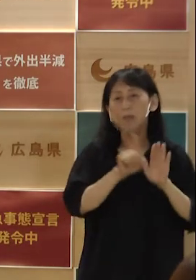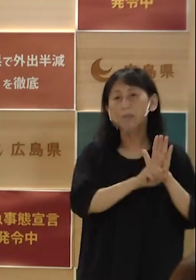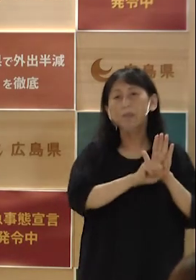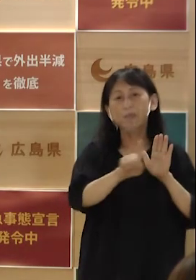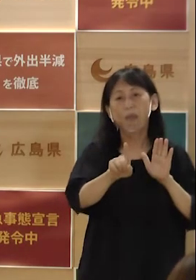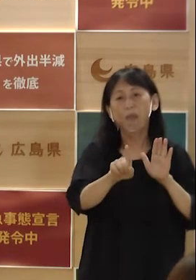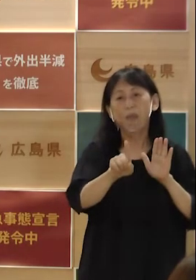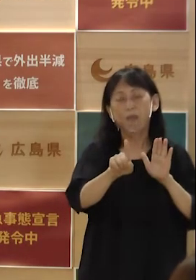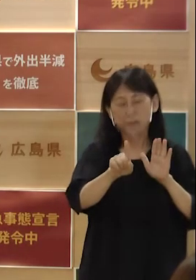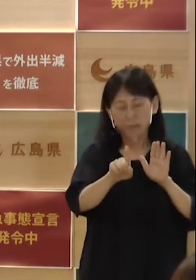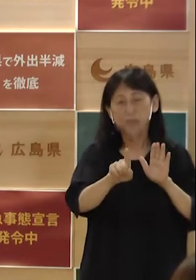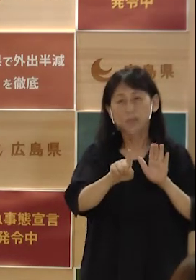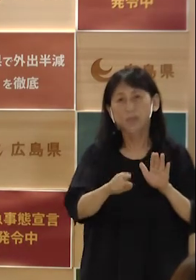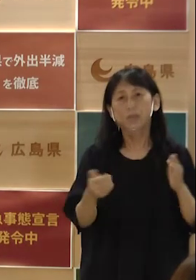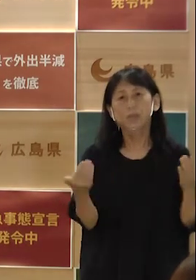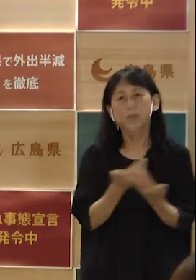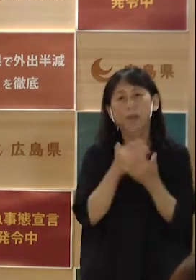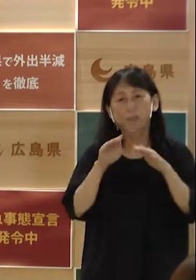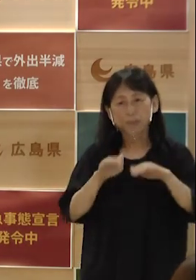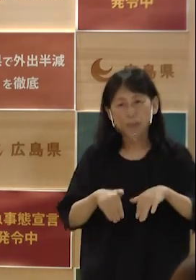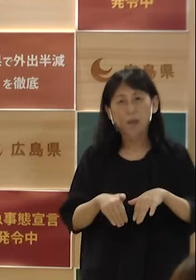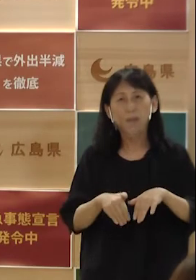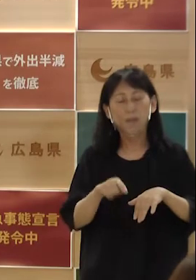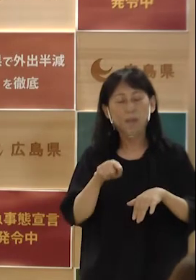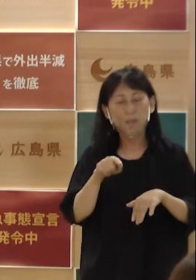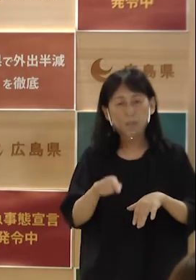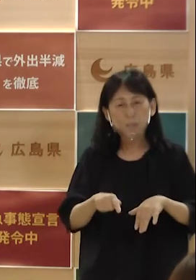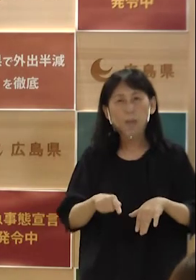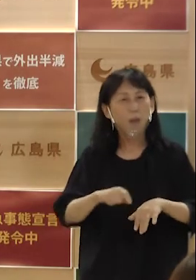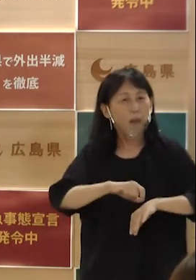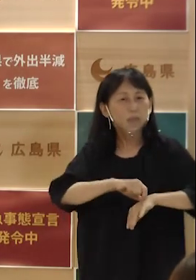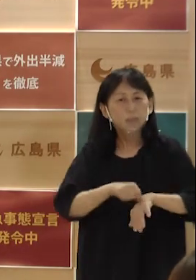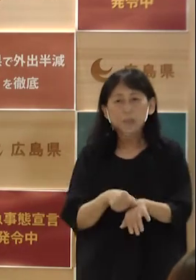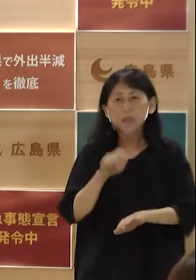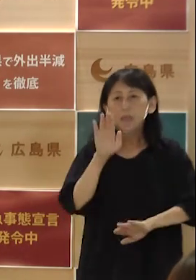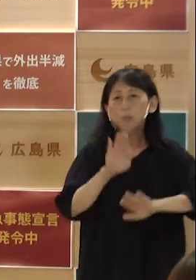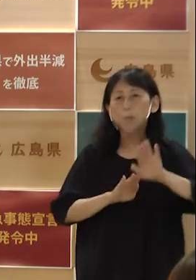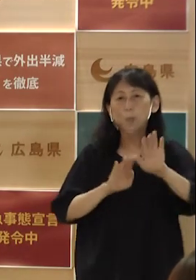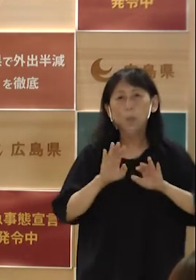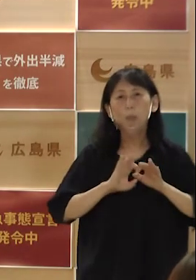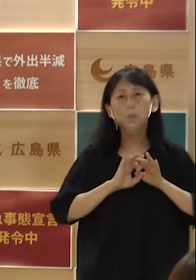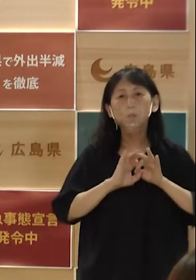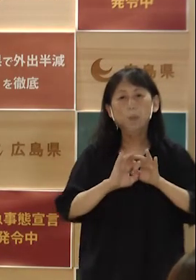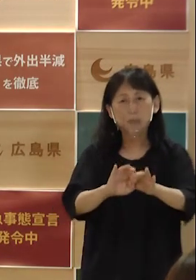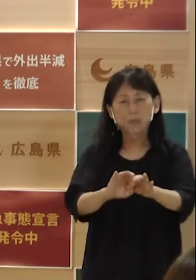されるような厳しい感染状況が続いているということですね。